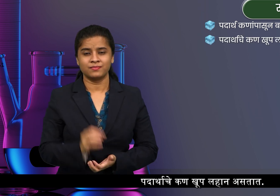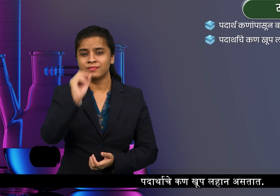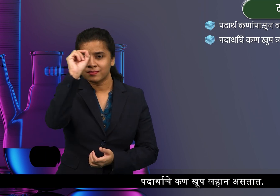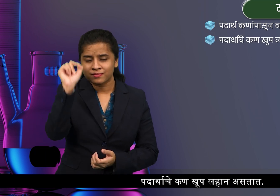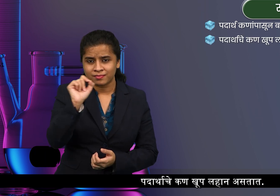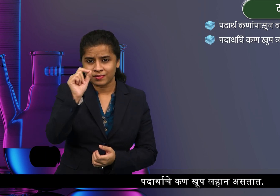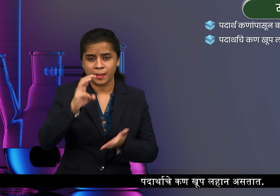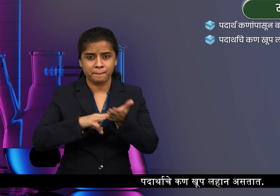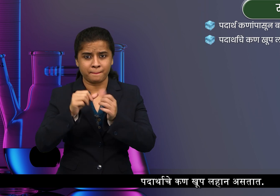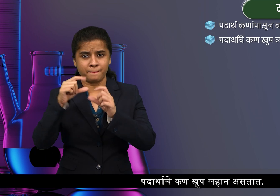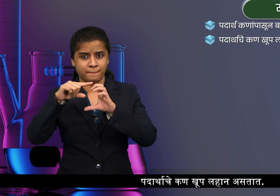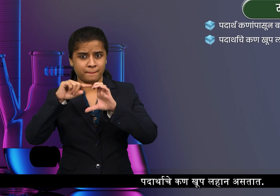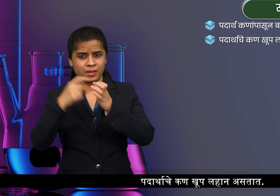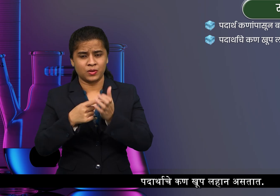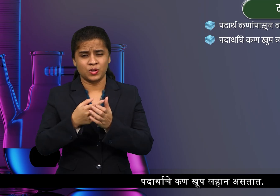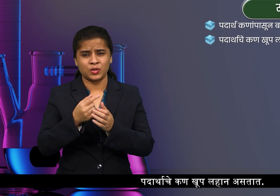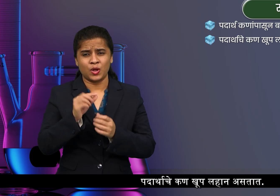पदार्थांचे कण खूप लहान असतात.